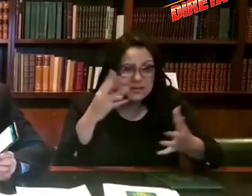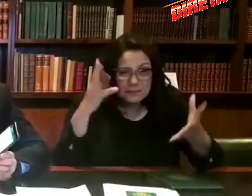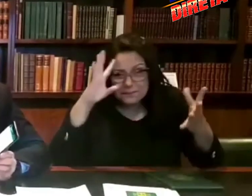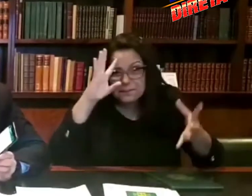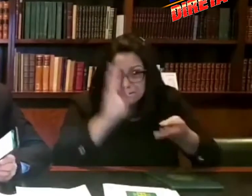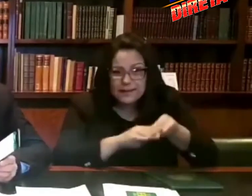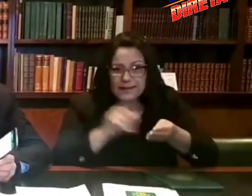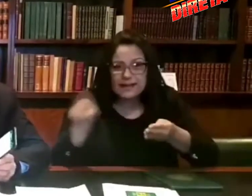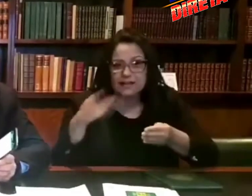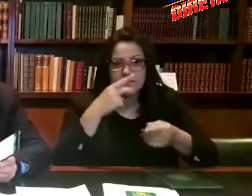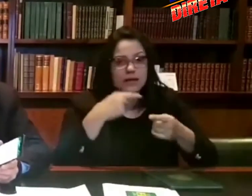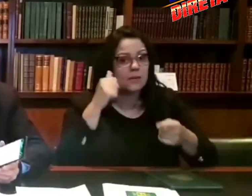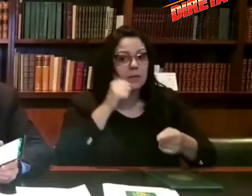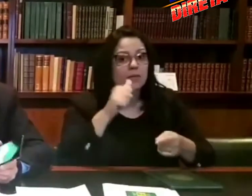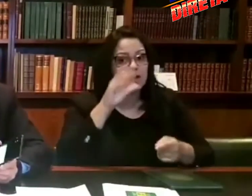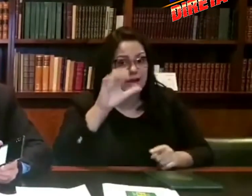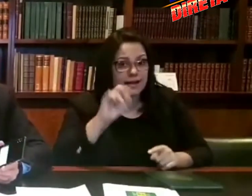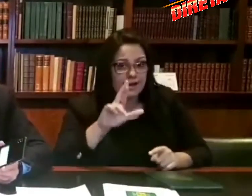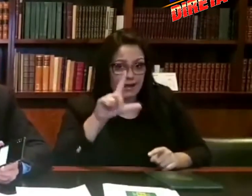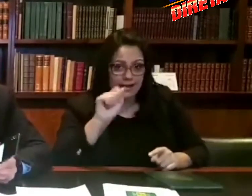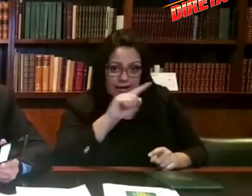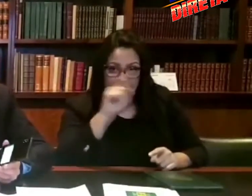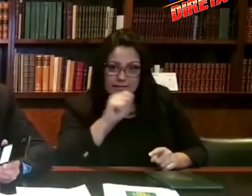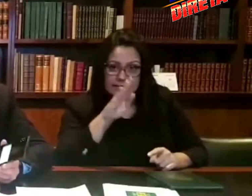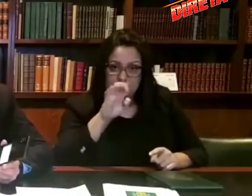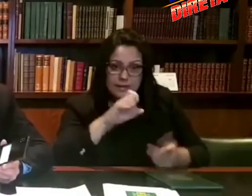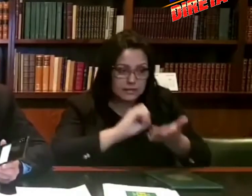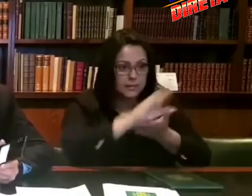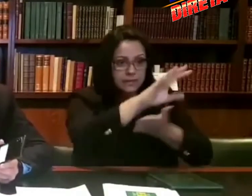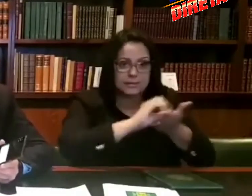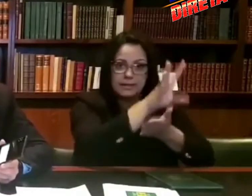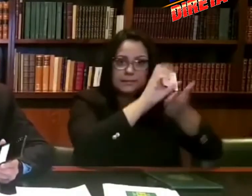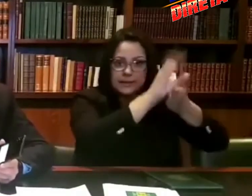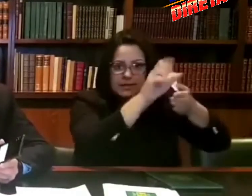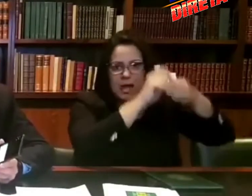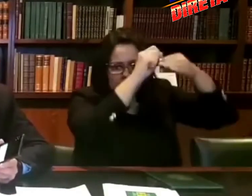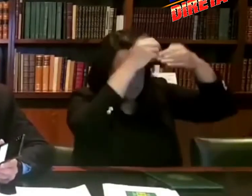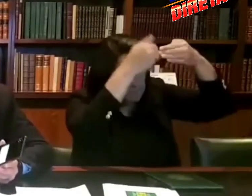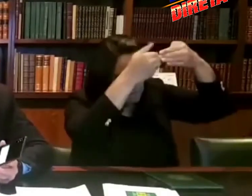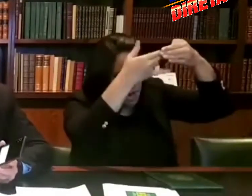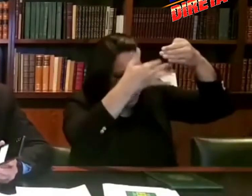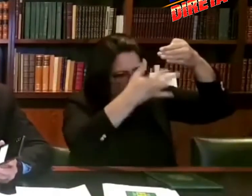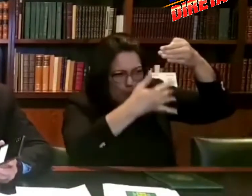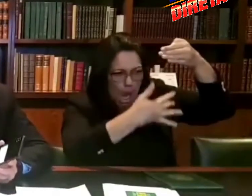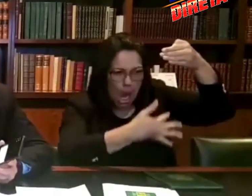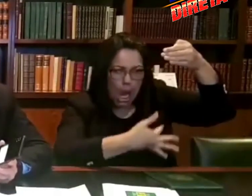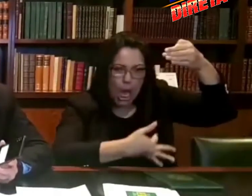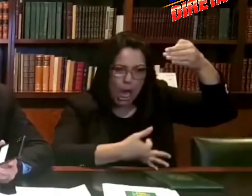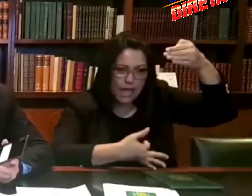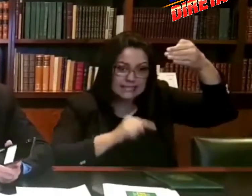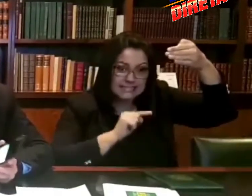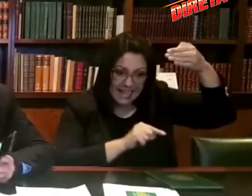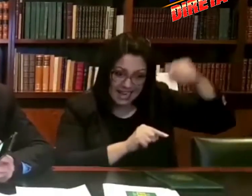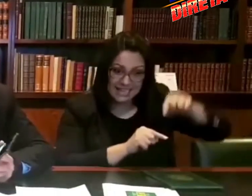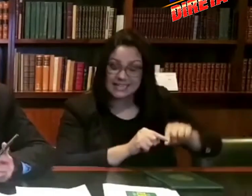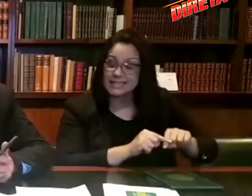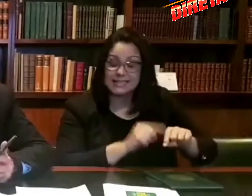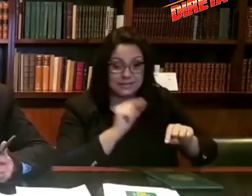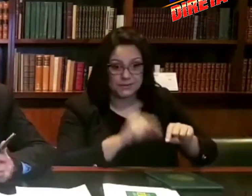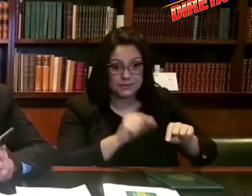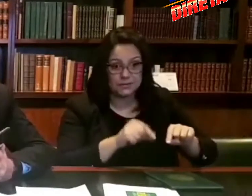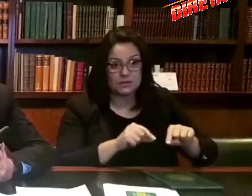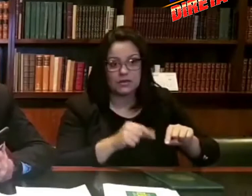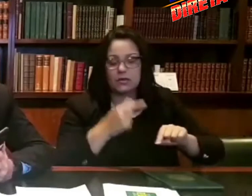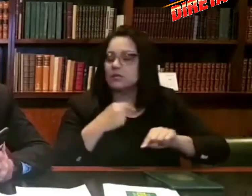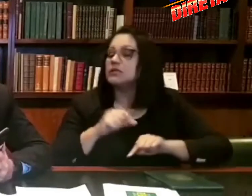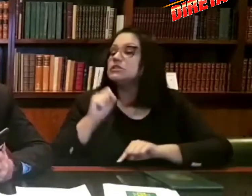de vez a história de interferir na Polícia Federal. Mata de vez. Ponto final. Pá de cal em cima desse negócio aí.